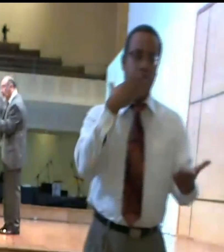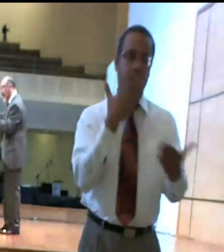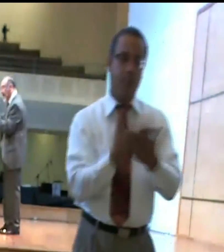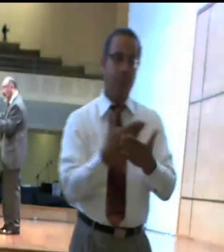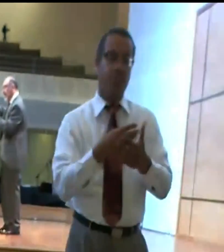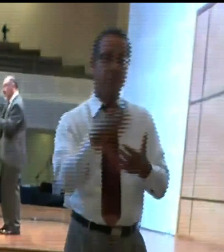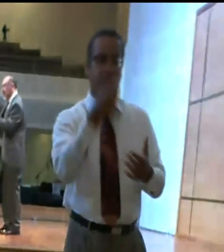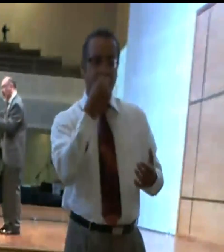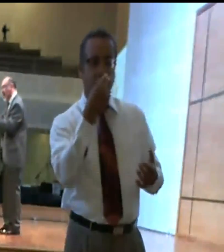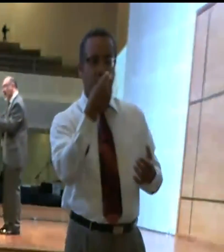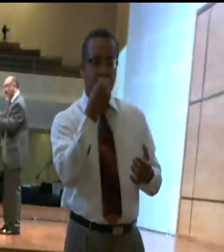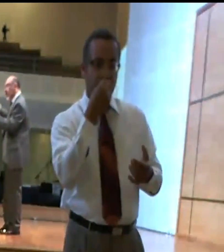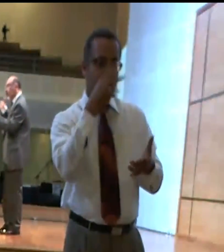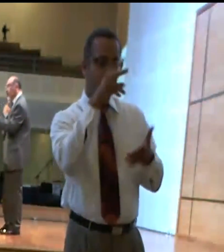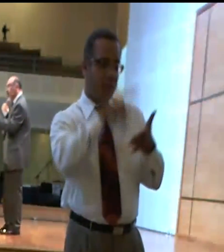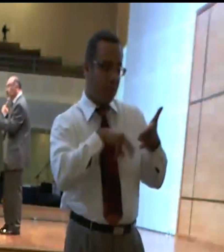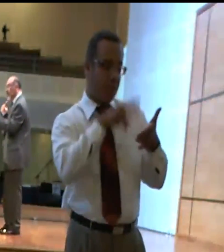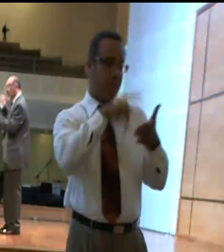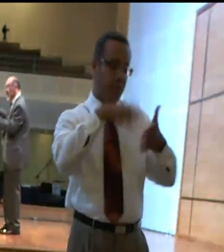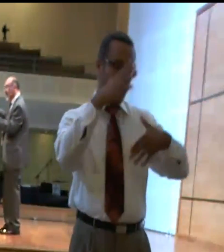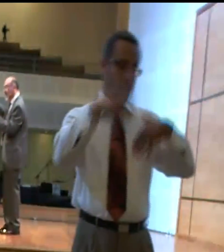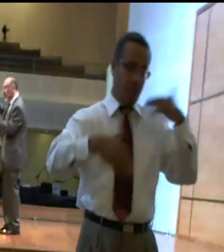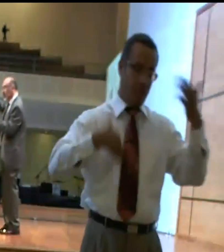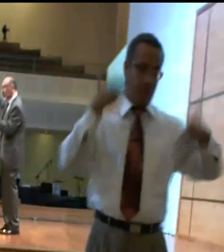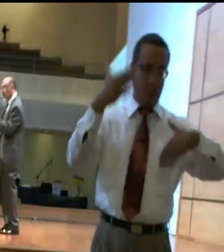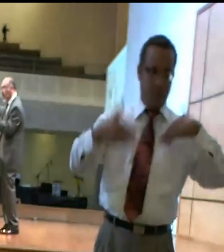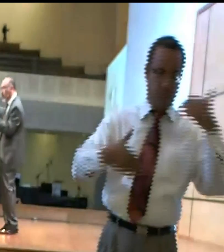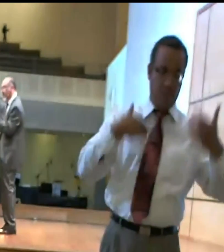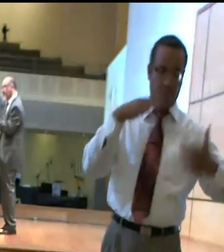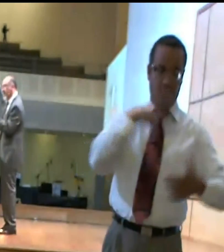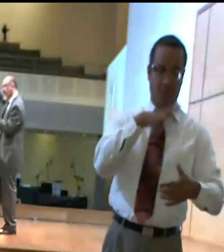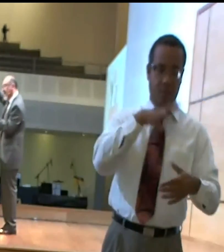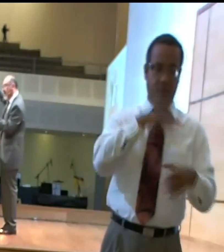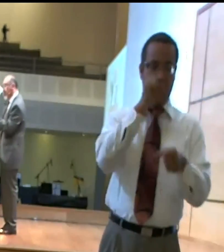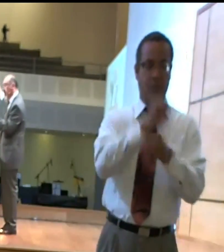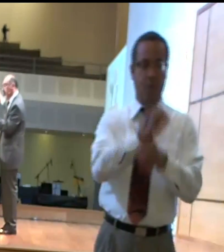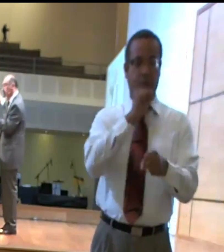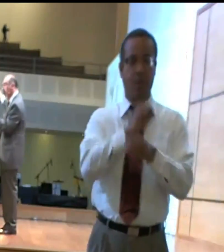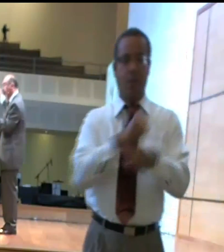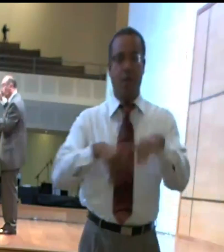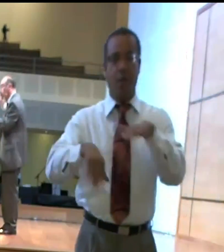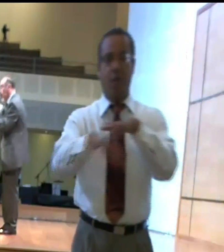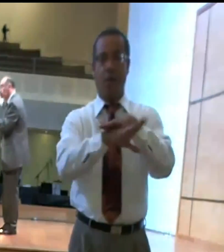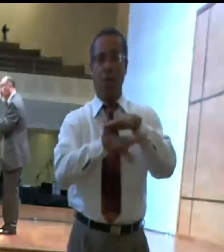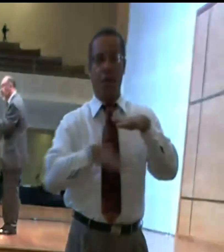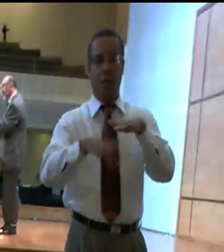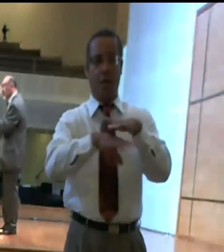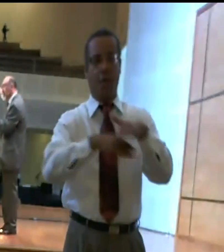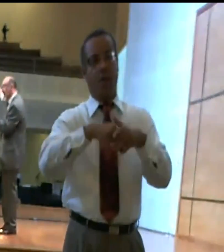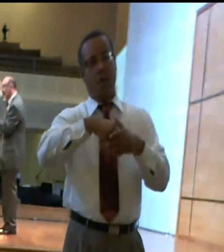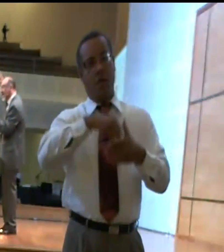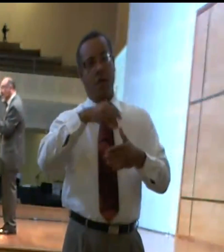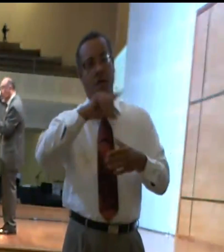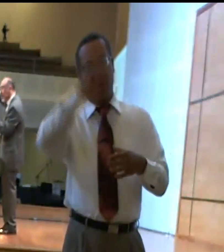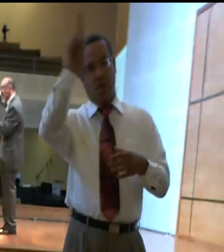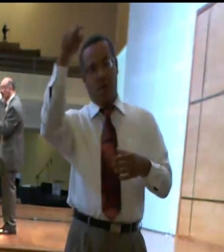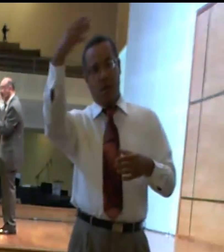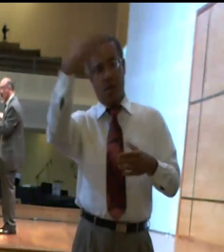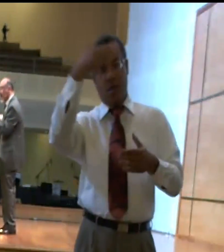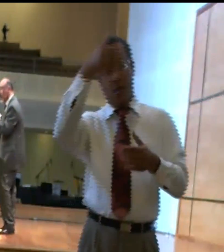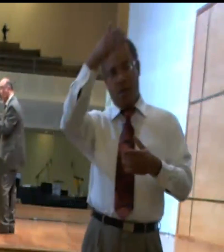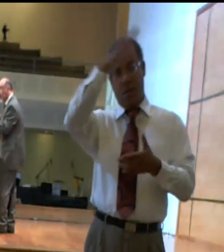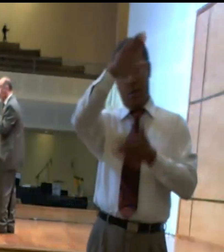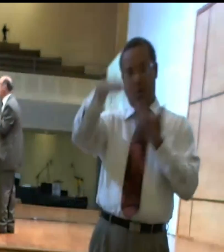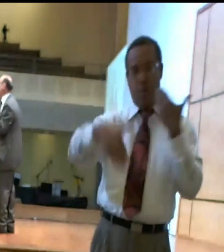es comer y beber y gozar uno del bien de todo su trabajo con que se fatiga debajo del sol todos los días de su vida que Dios le